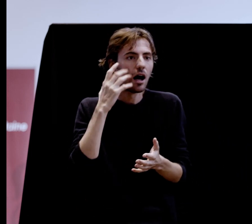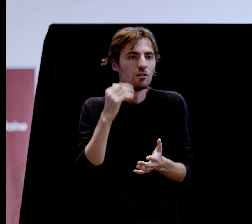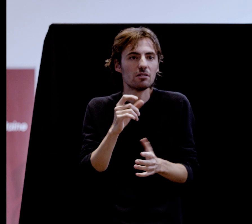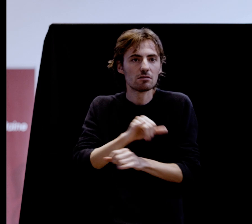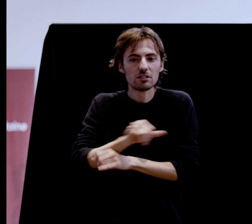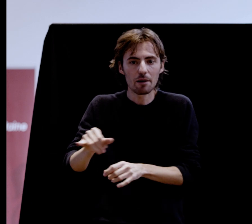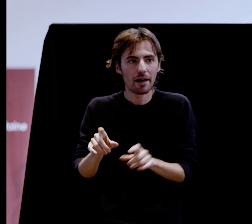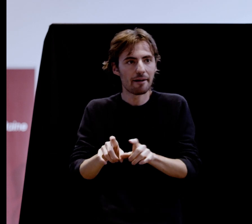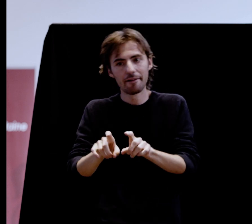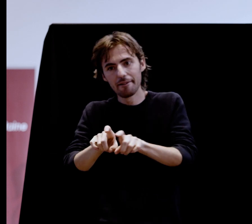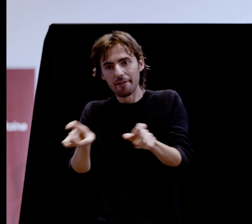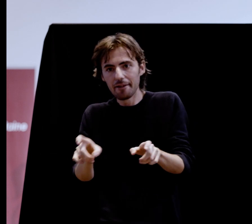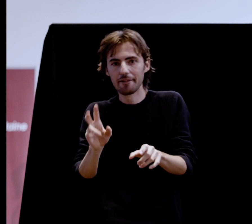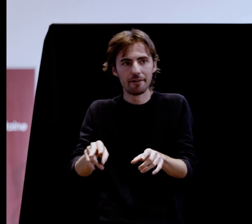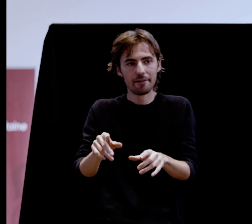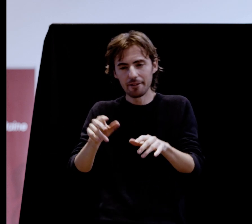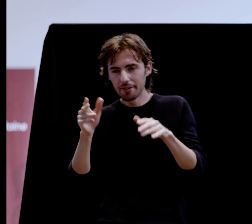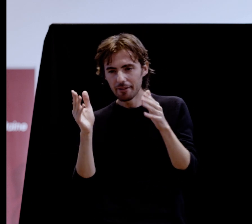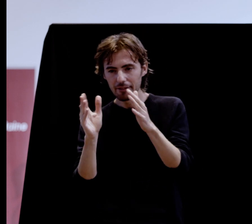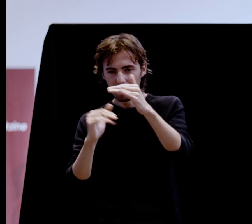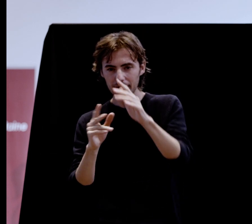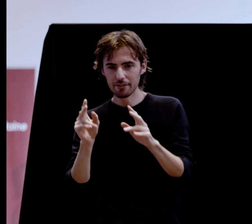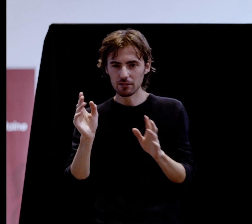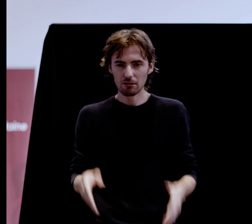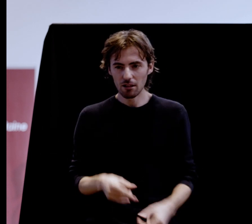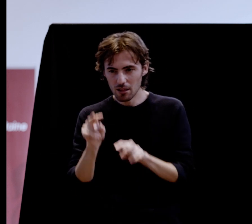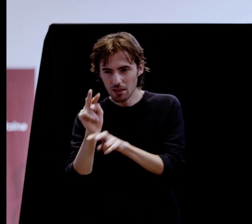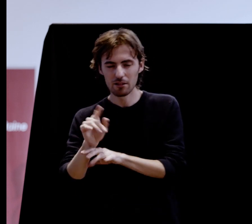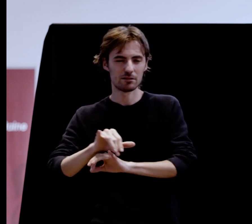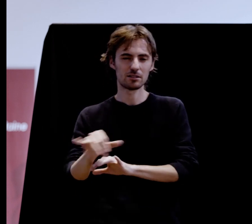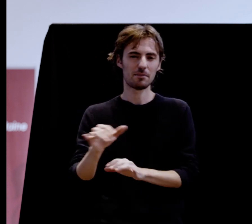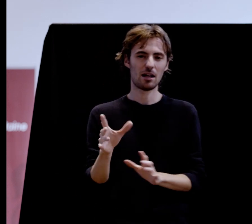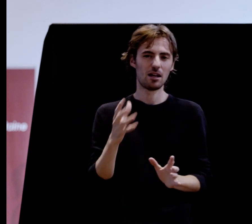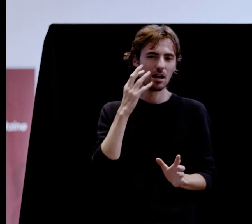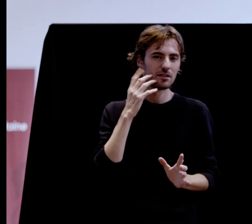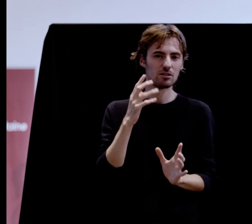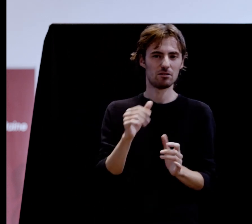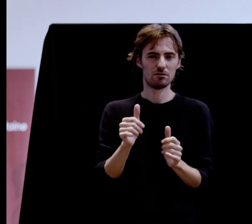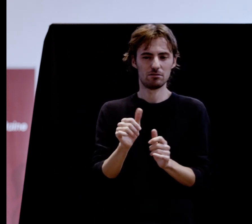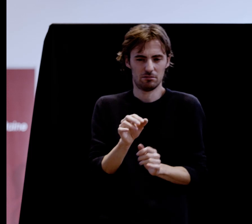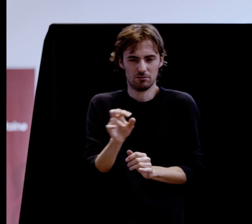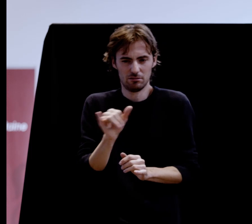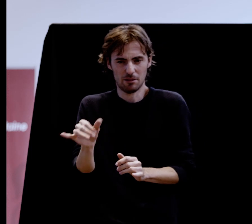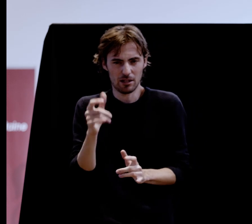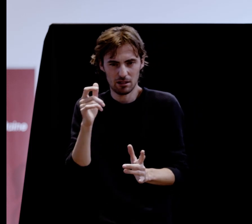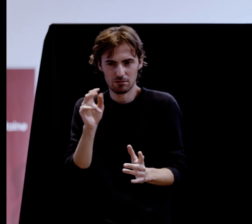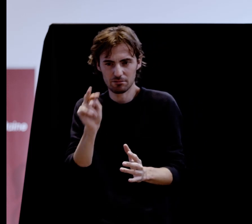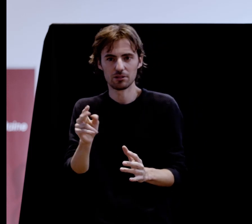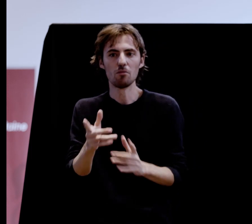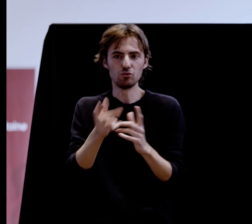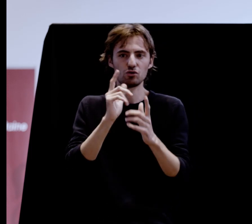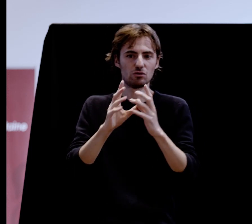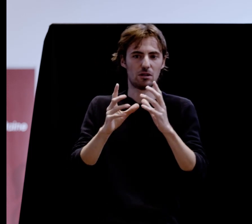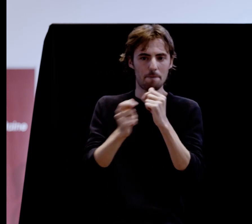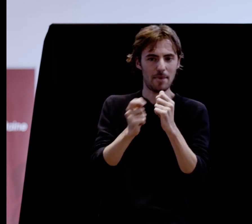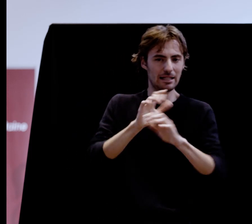jamais. Enfin, très très très rarement, mais vraiment si on emmène une adolescente en conseil de gynécologie, elle ne sera pas examinée. On est très très bavard, on va